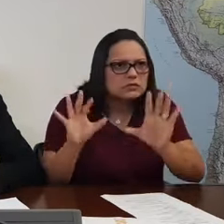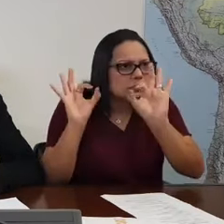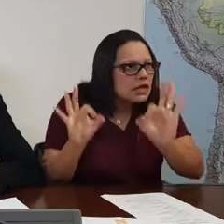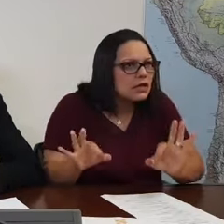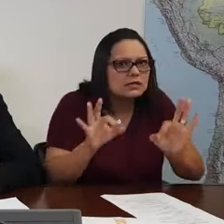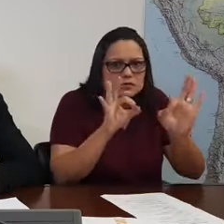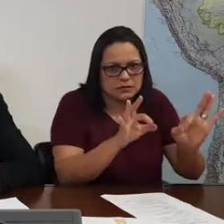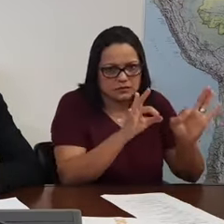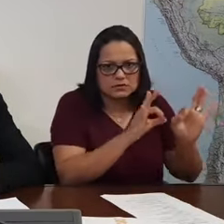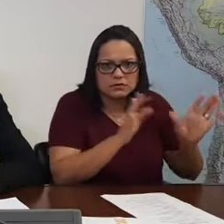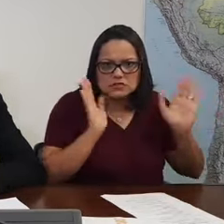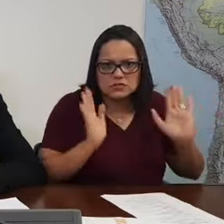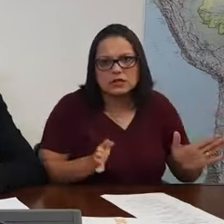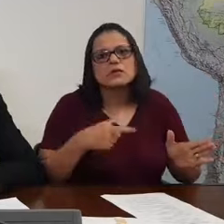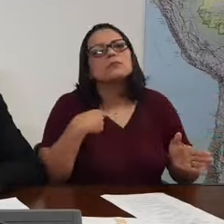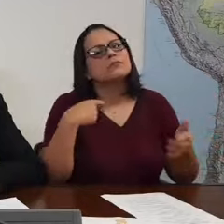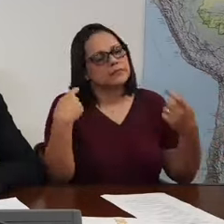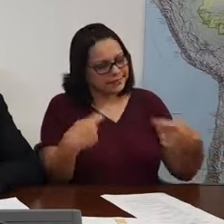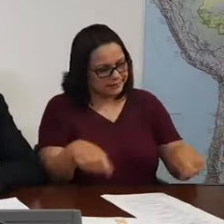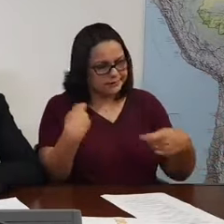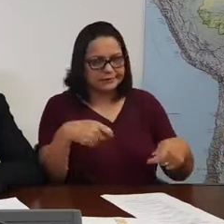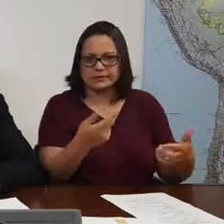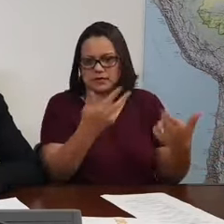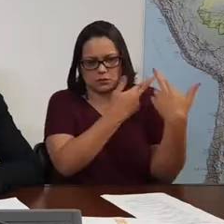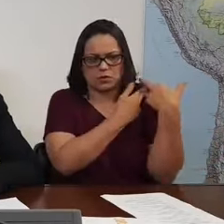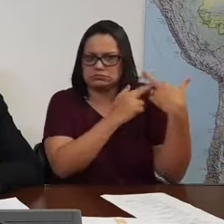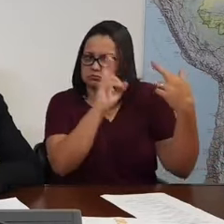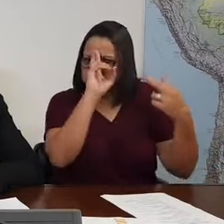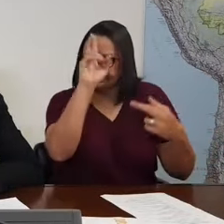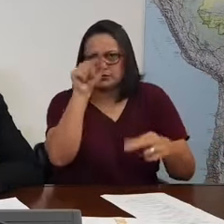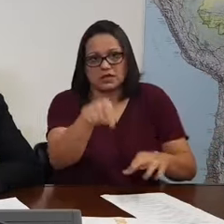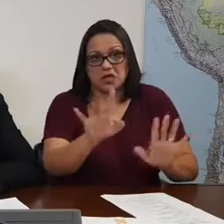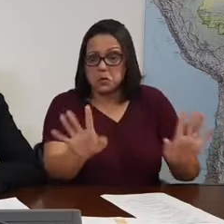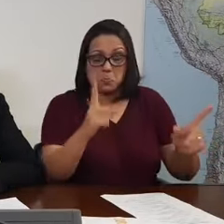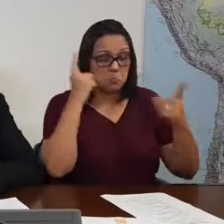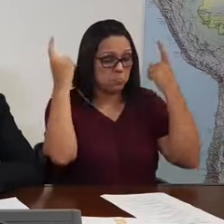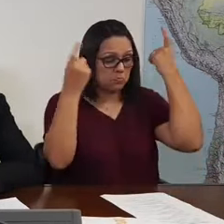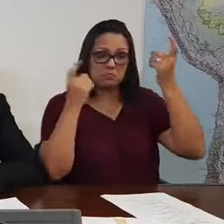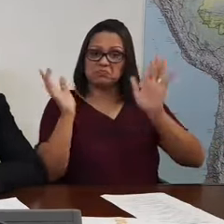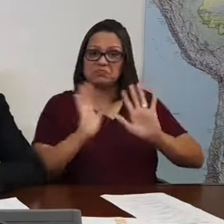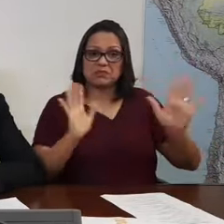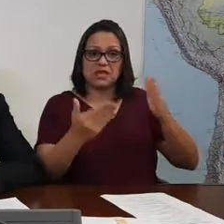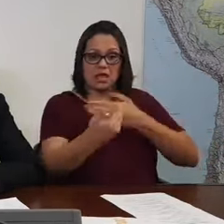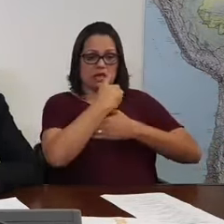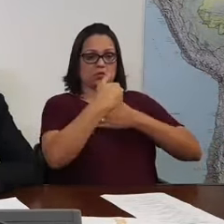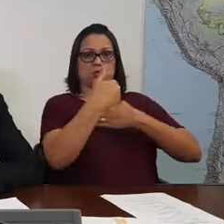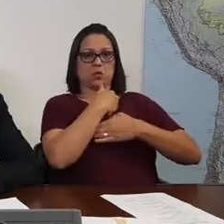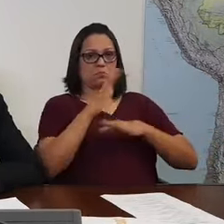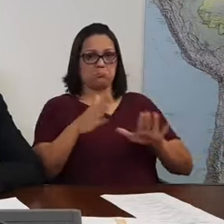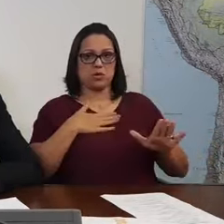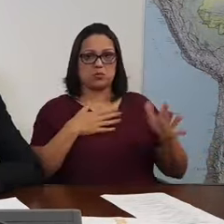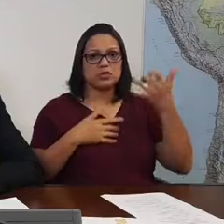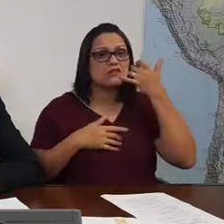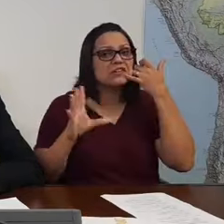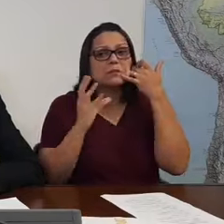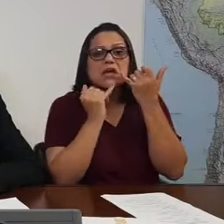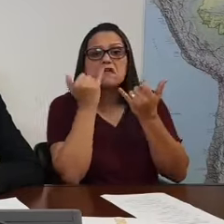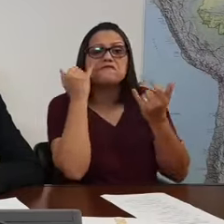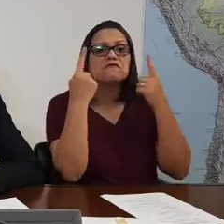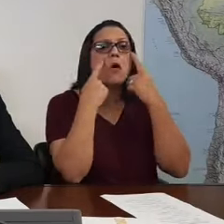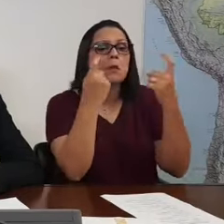aqui, tem que ser responsabilizado. Da minha parte, não tenho nenhuma preocupação com invasão nesse meu telefone. Com as